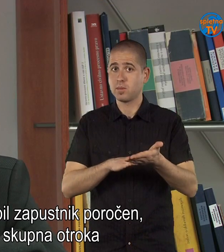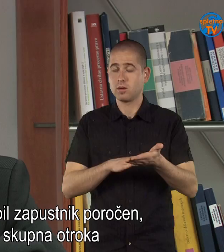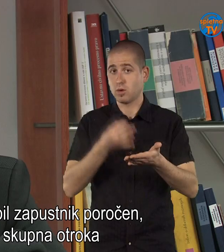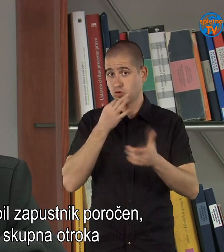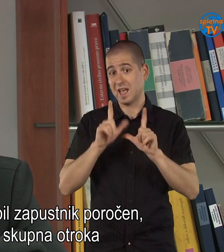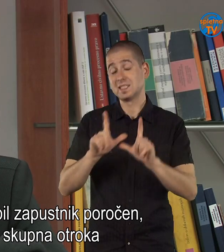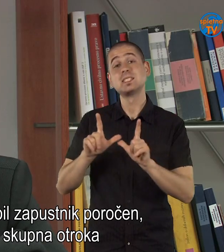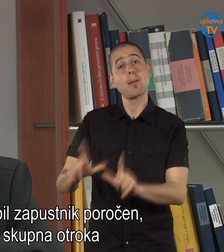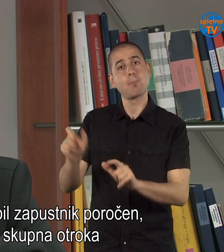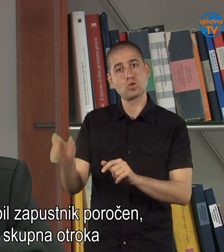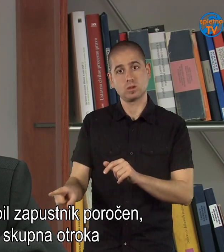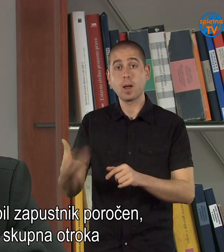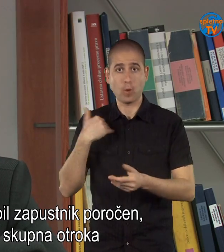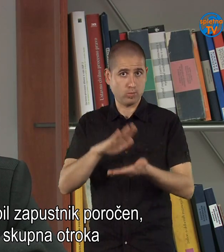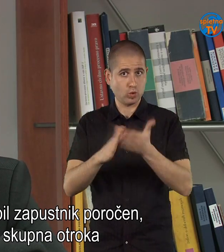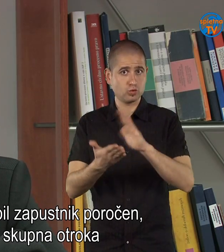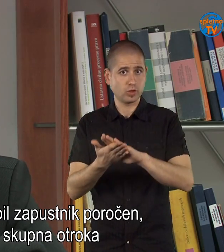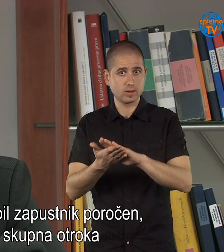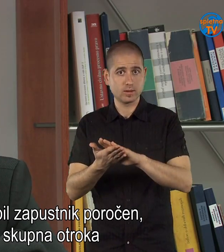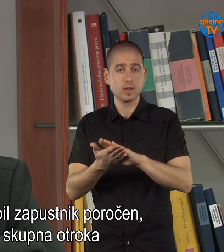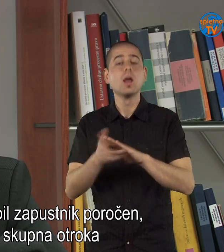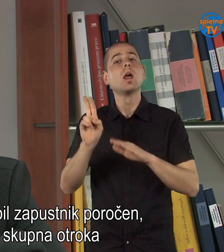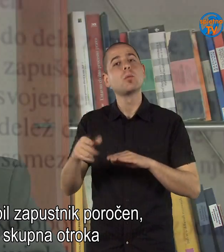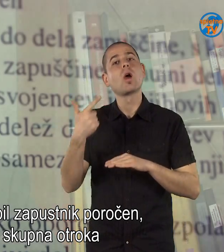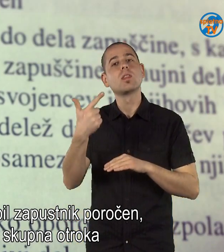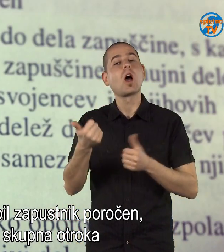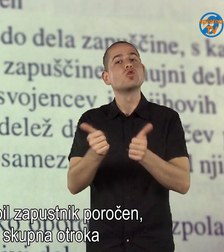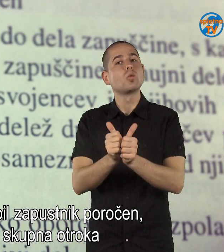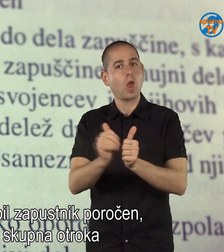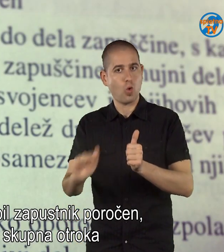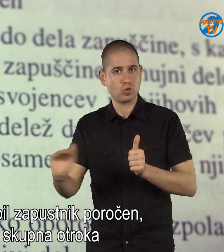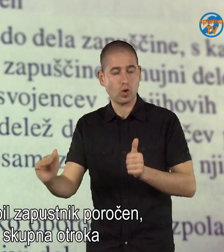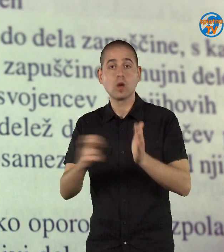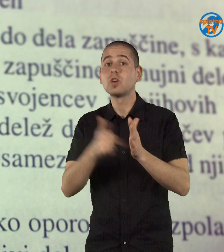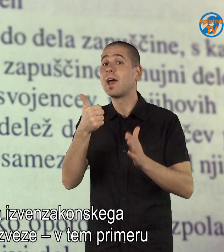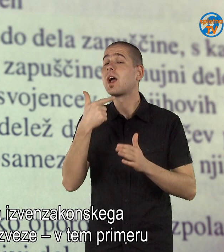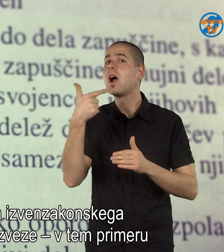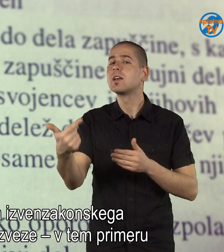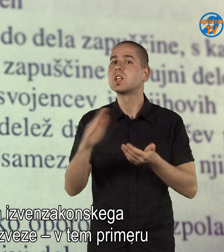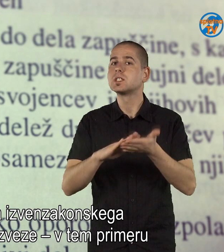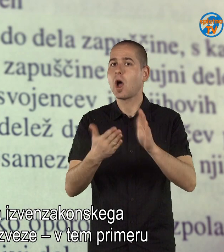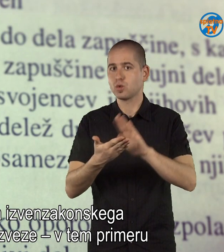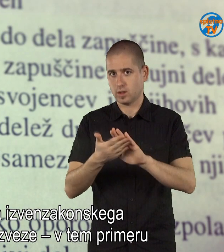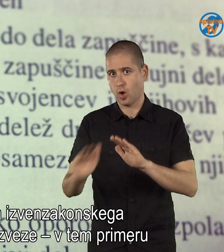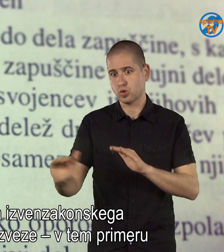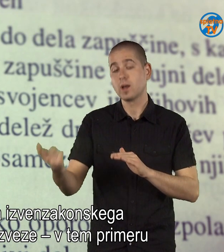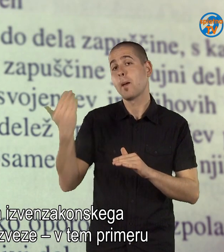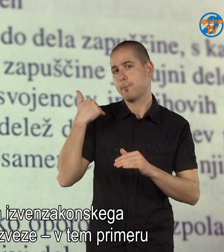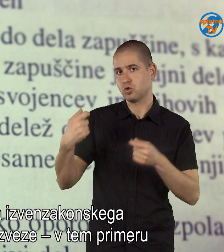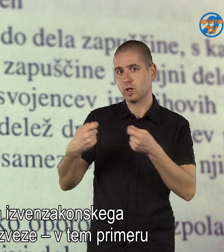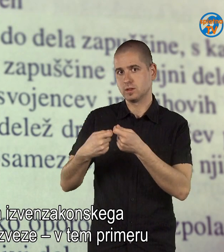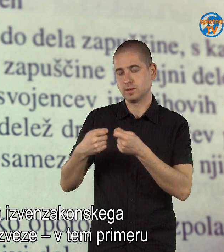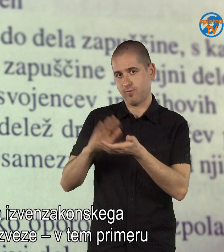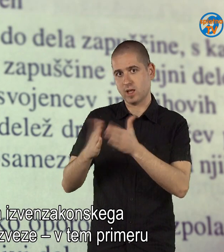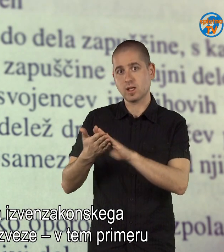Primer, če je zapustnik bil poročen, imel je 2 skupna otroka in pa še enega izvenzakonskega otroka iz